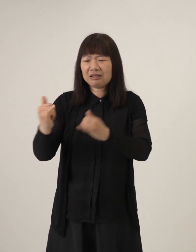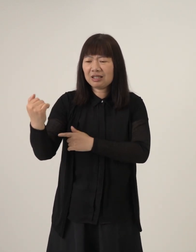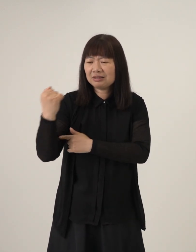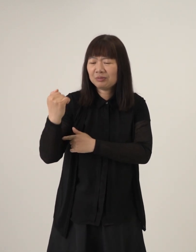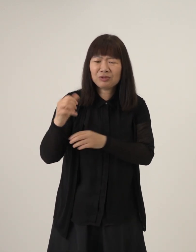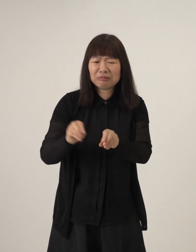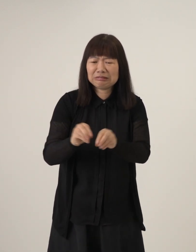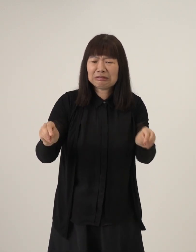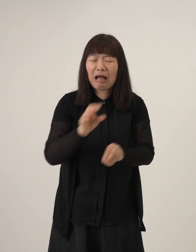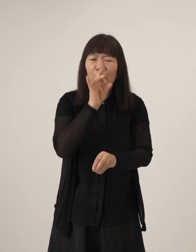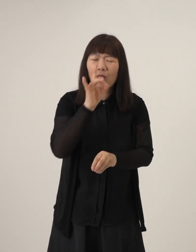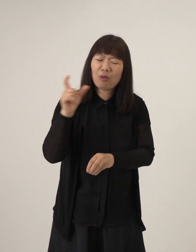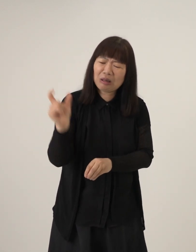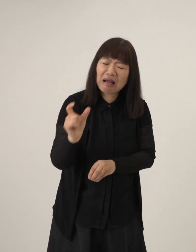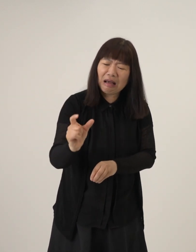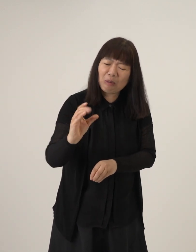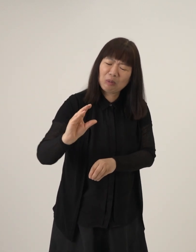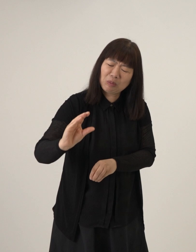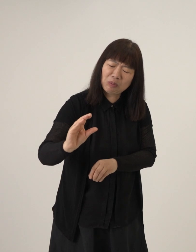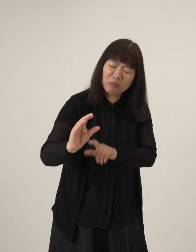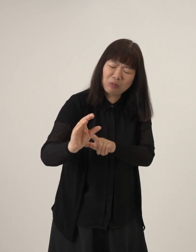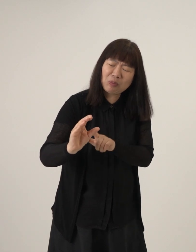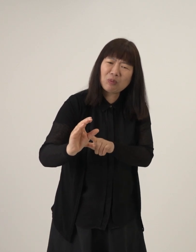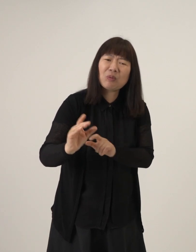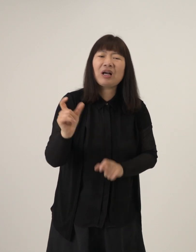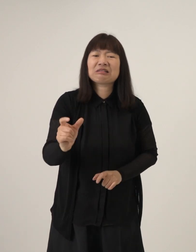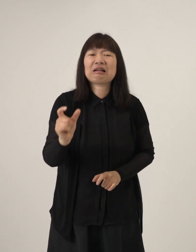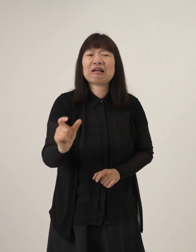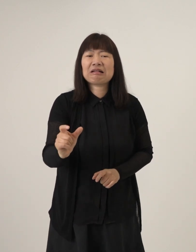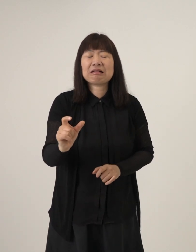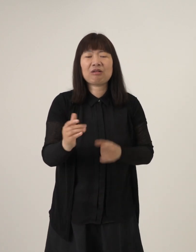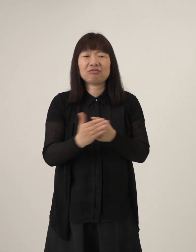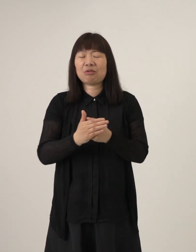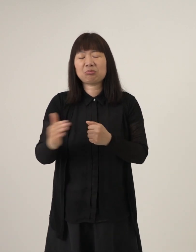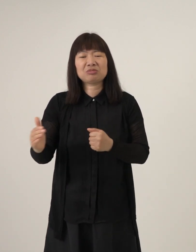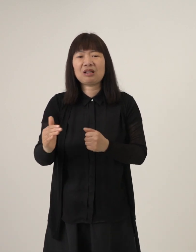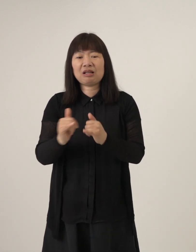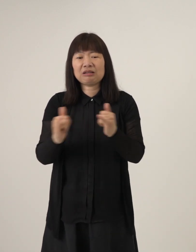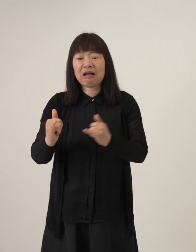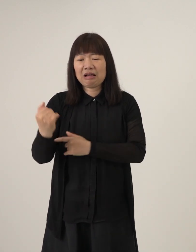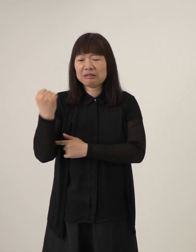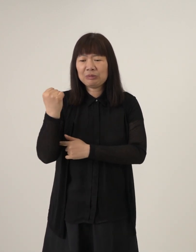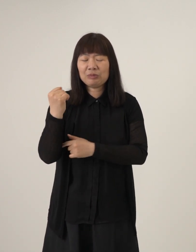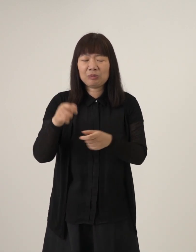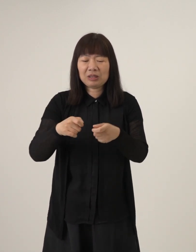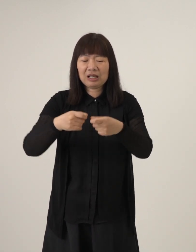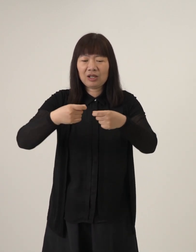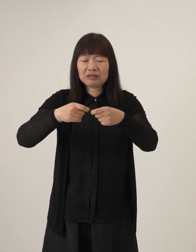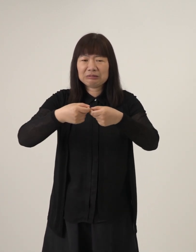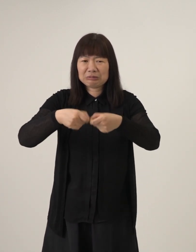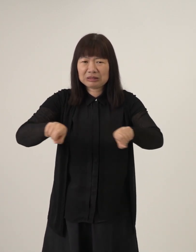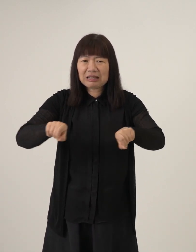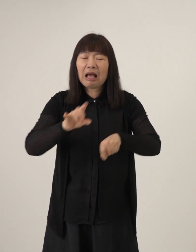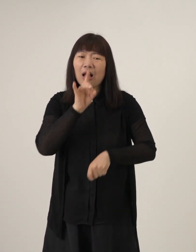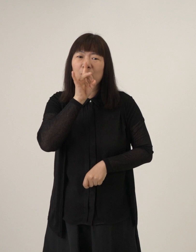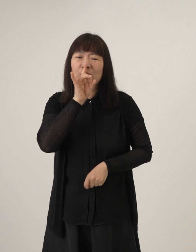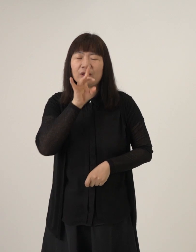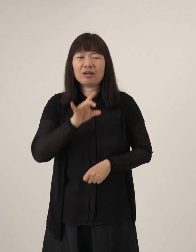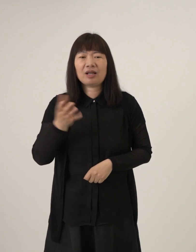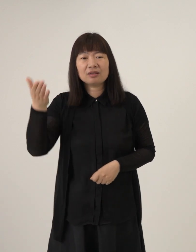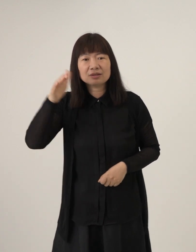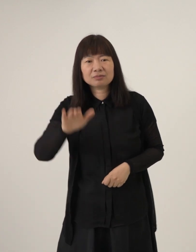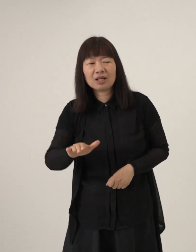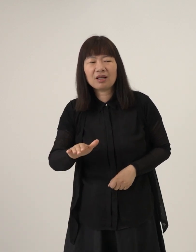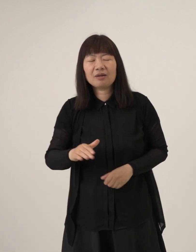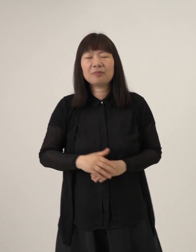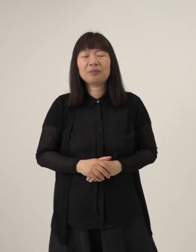수가 없는 두께입니다. 실로 꽈서 10cm 두께가 넘게 만든 휘장이기 때문에. 그런데